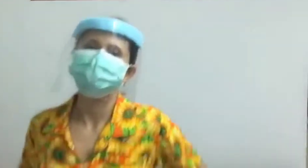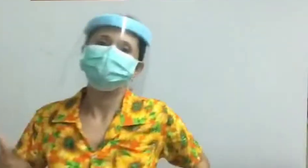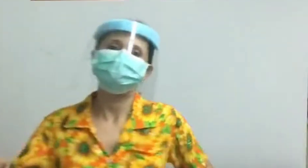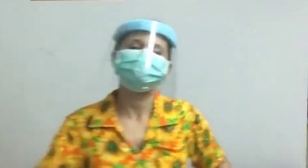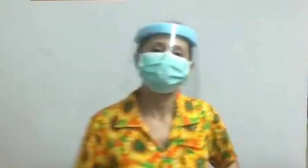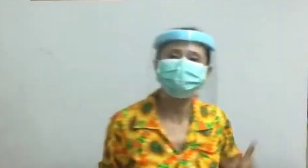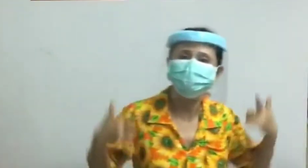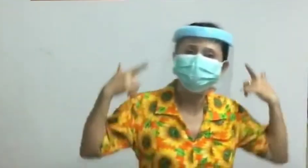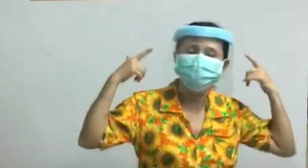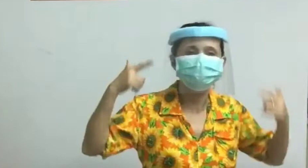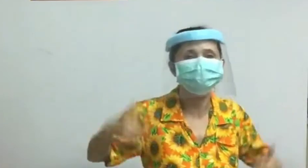ฟังแล้ว